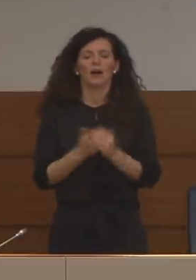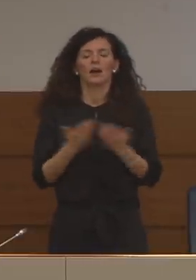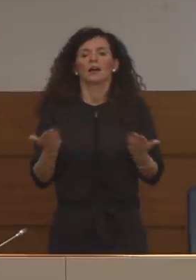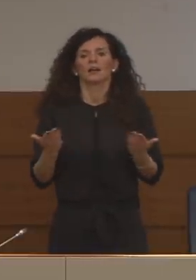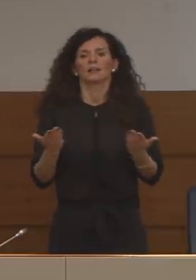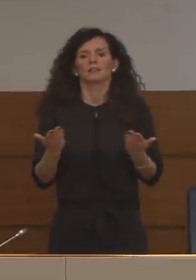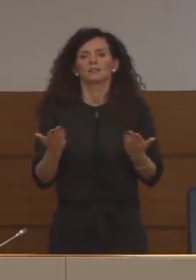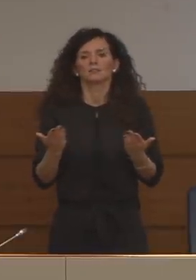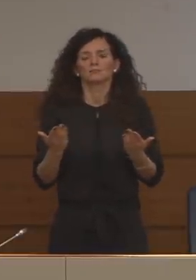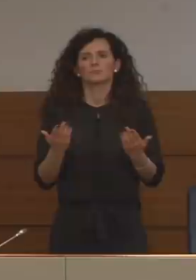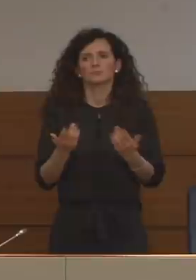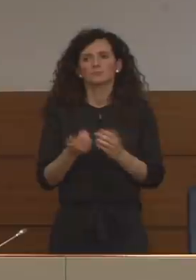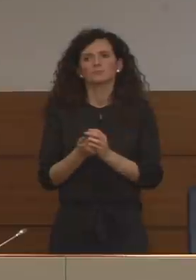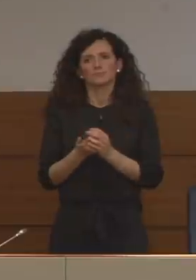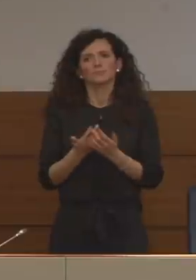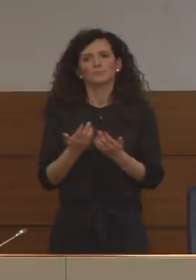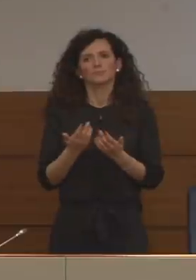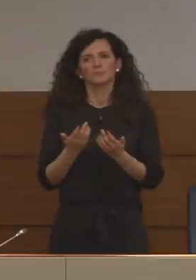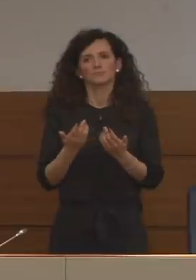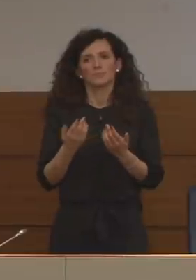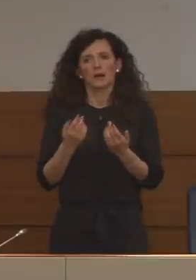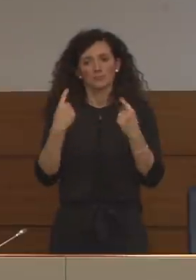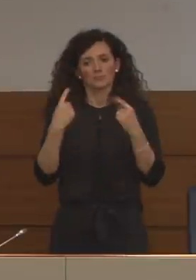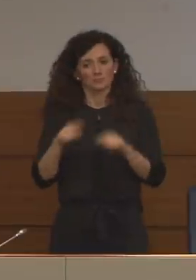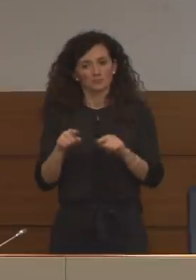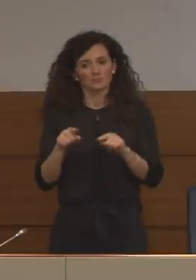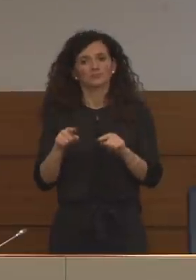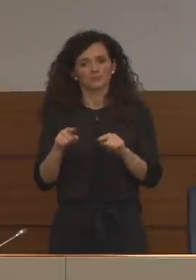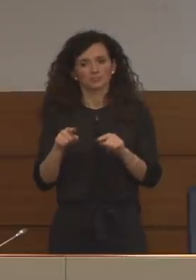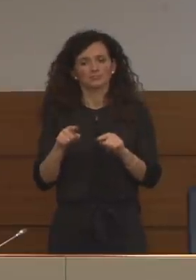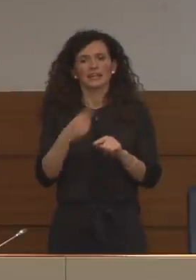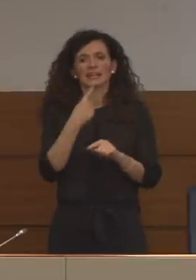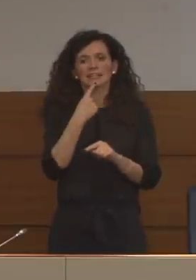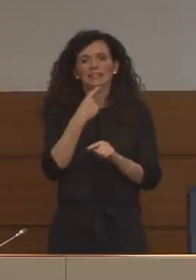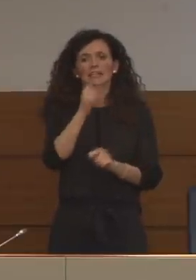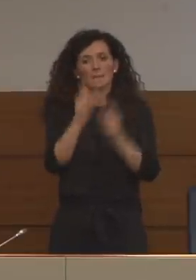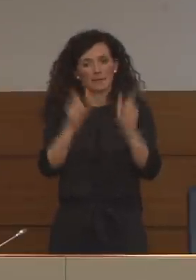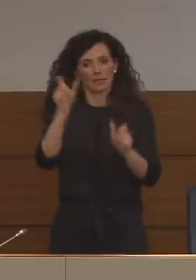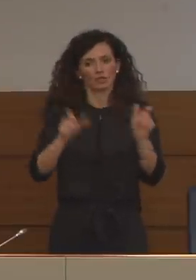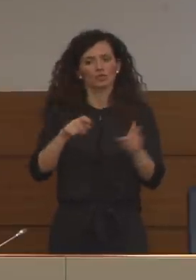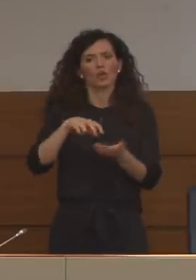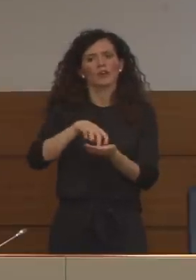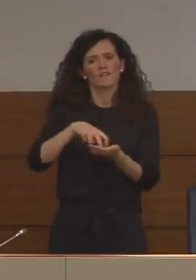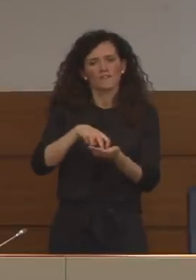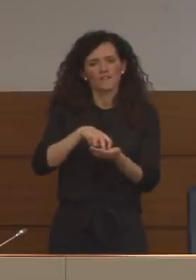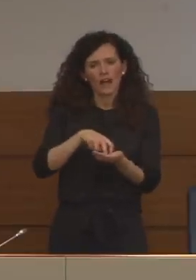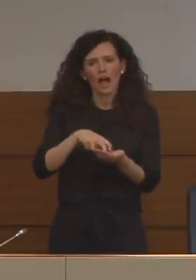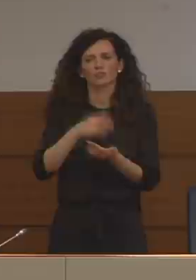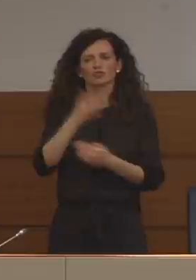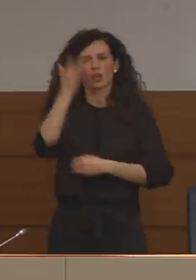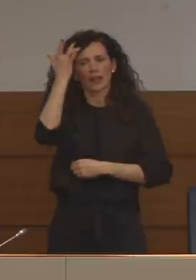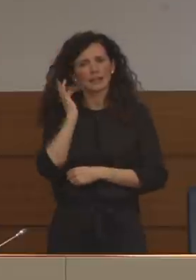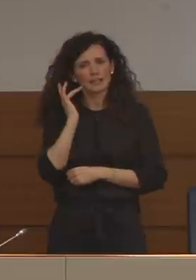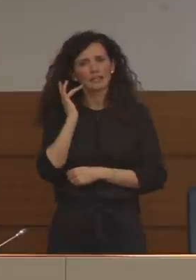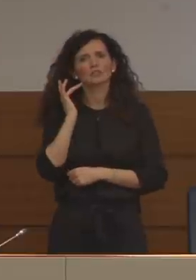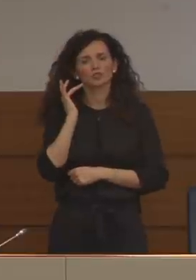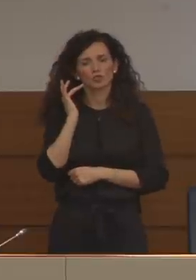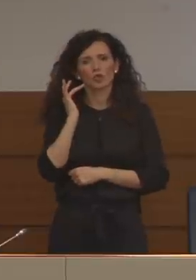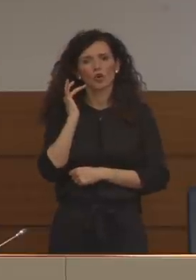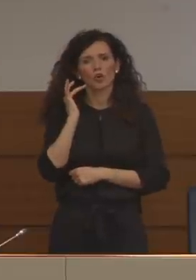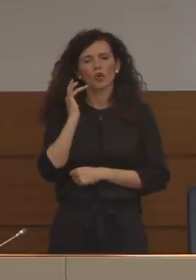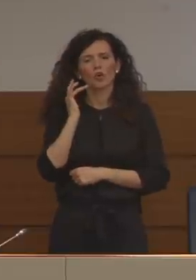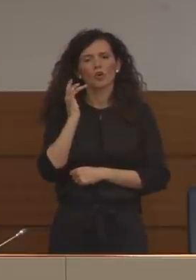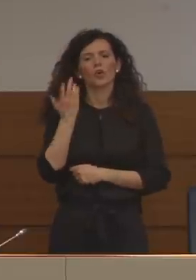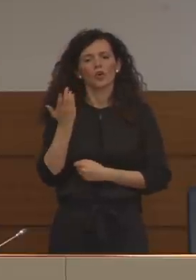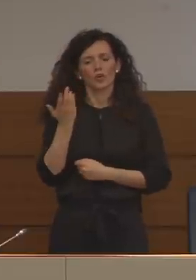sottolinea ancora di più come i soggetti fragili soggetti a rischio sono le